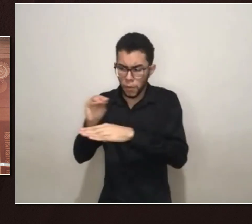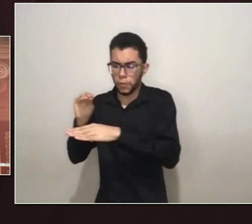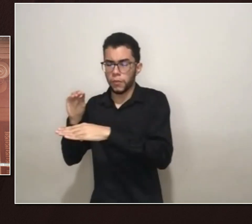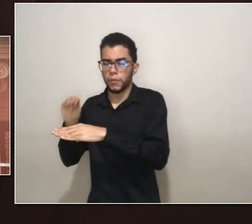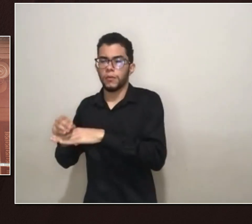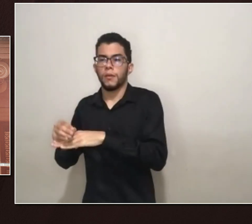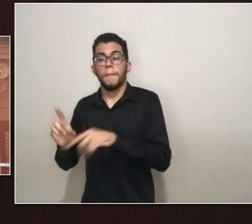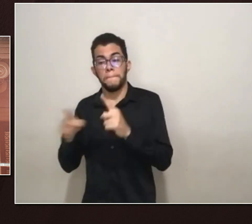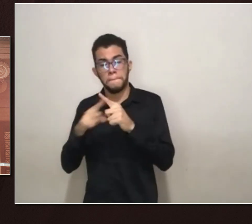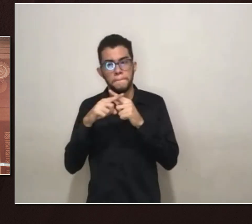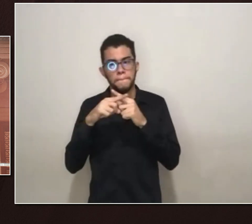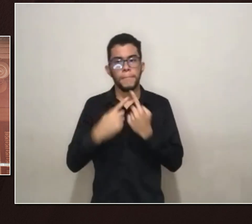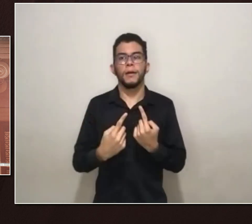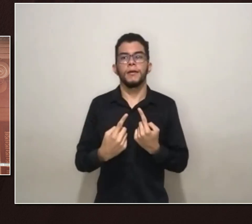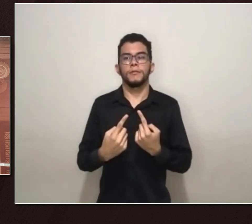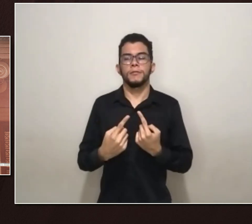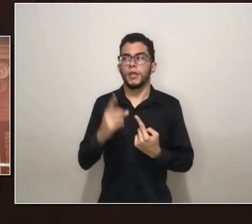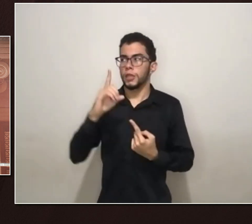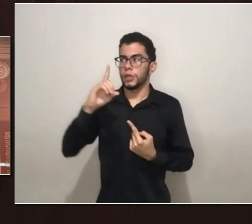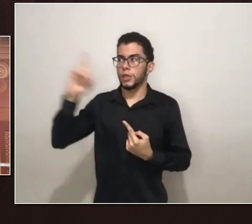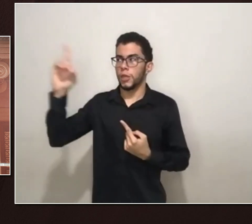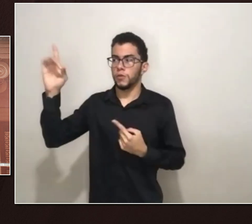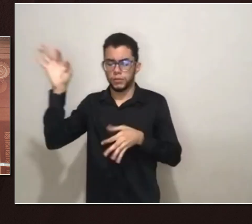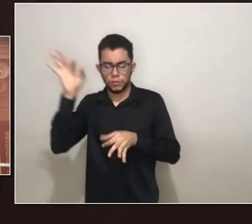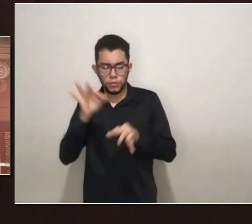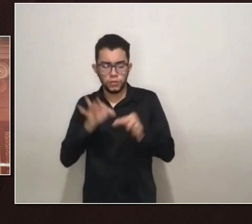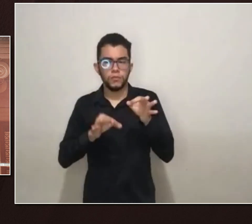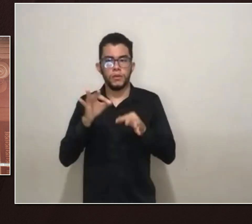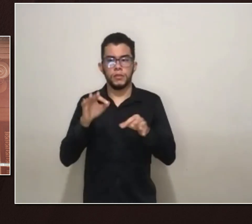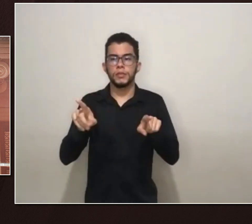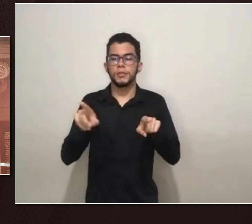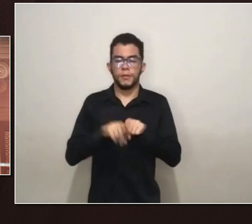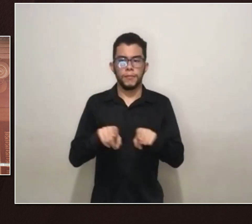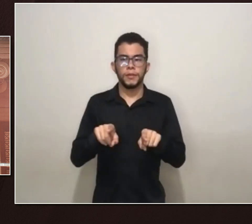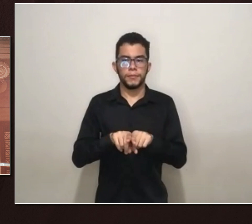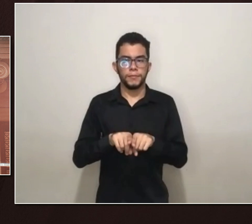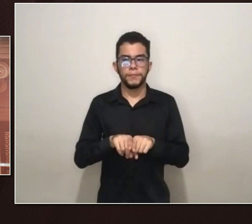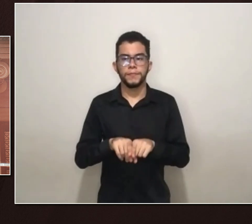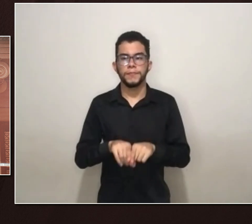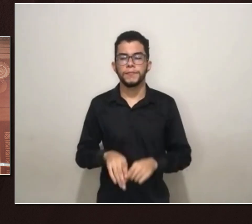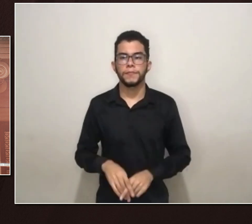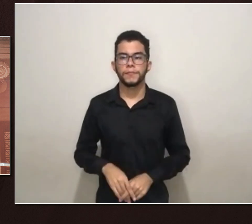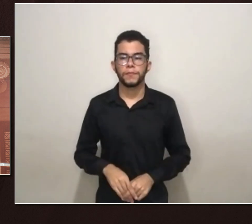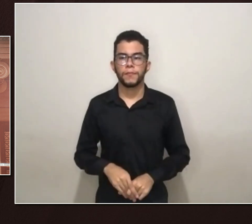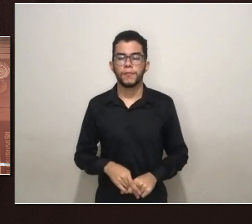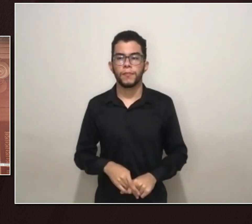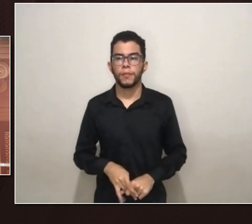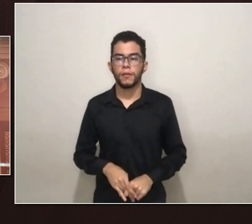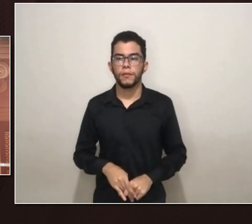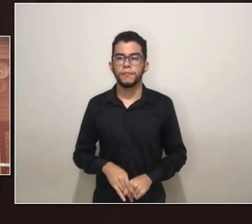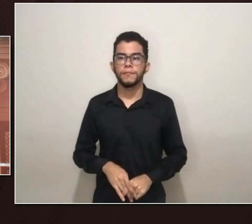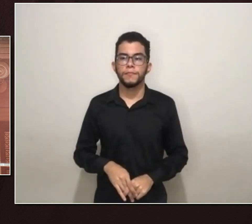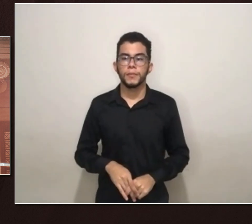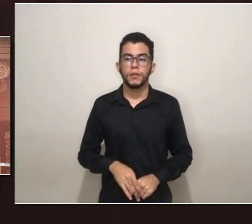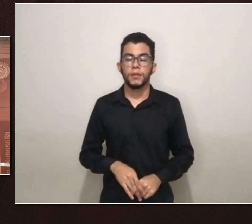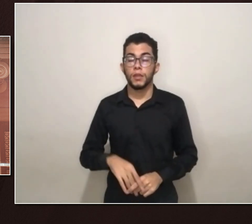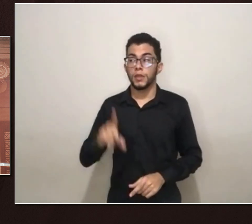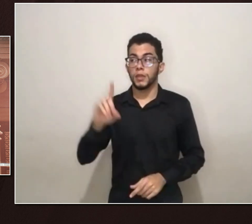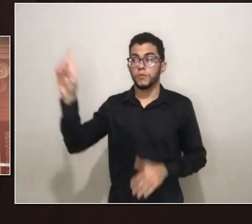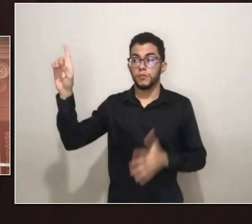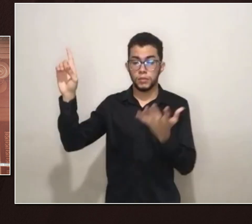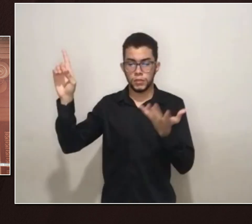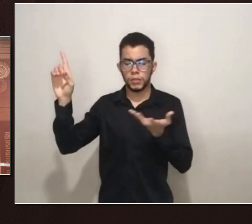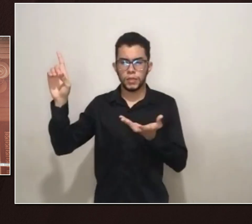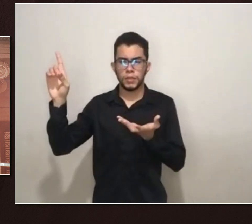julga. O seu juízo visa, né, limpar todas as impurezas da igreja ou das